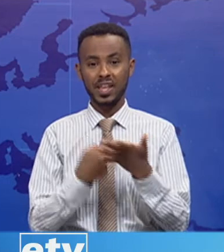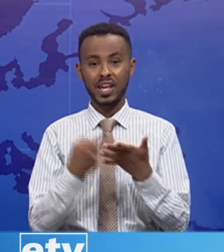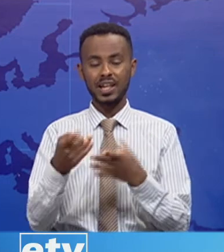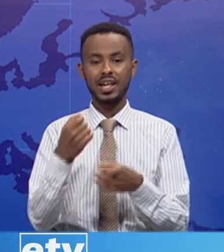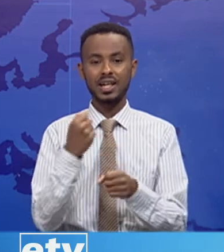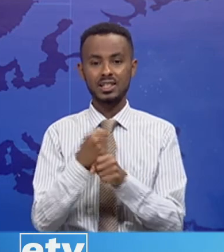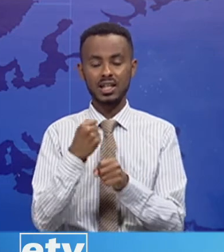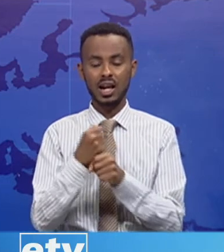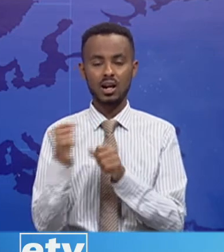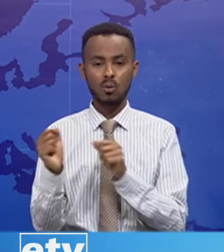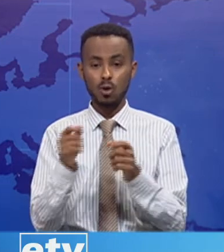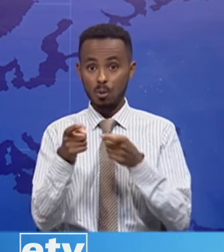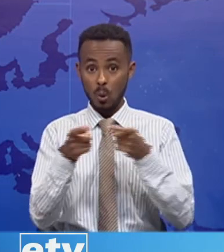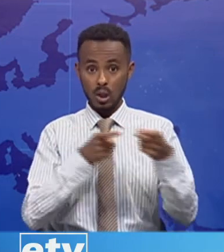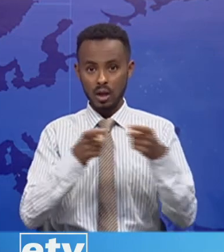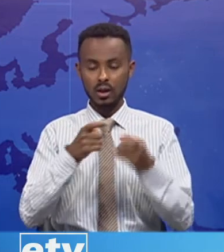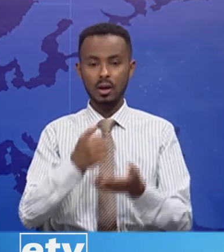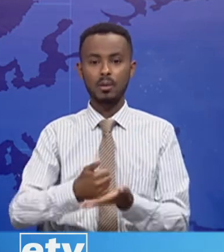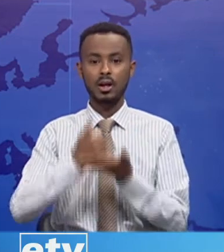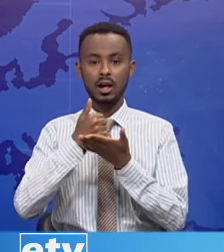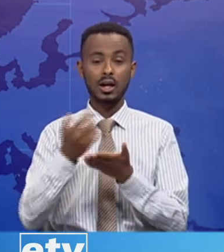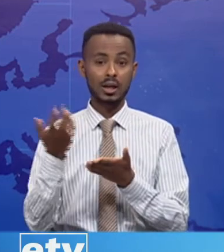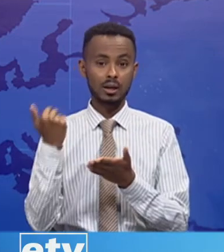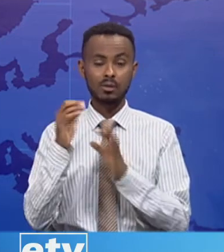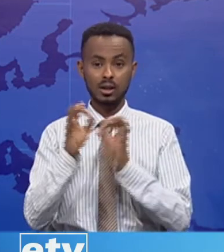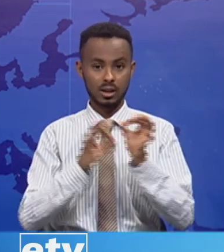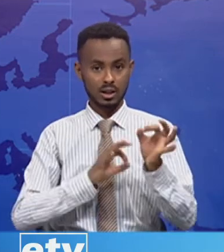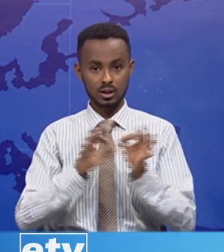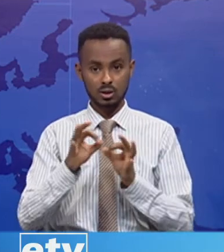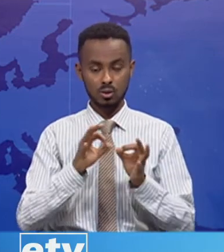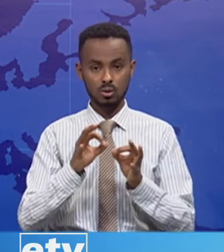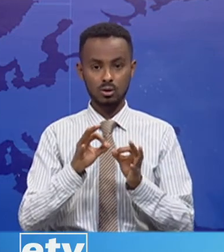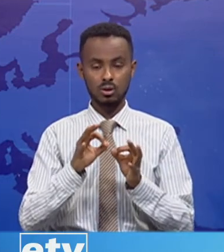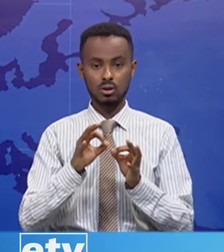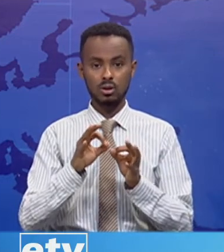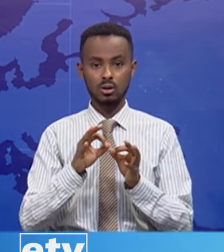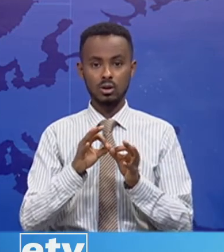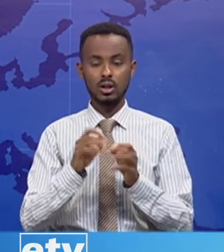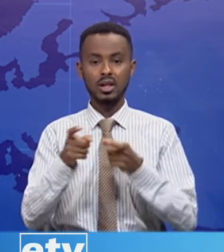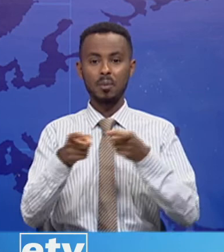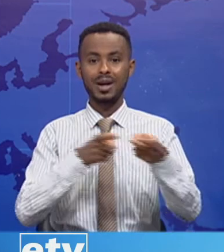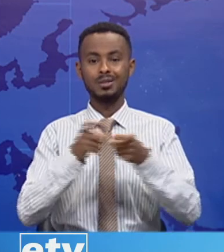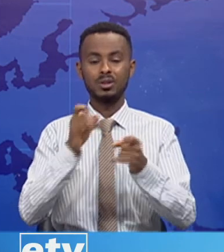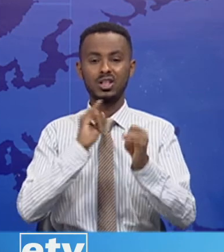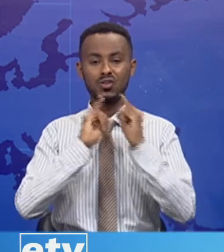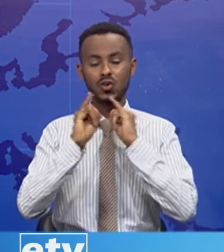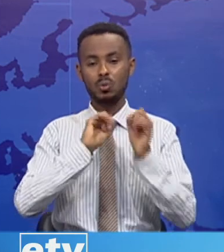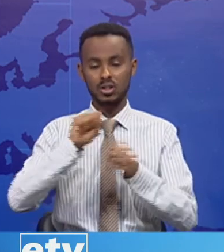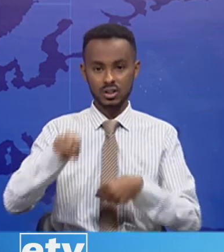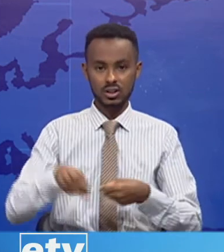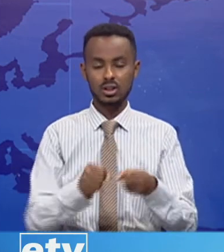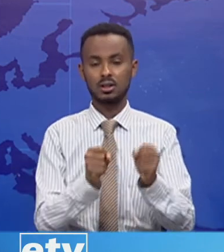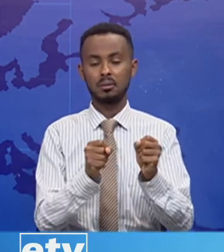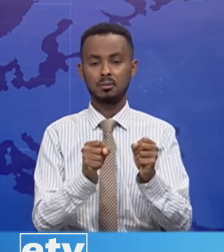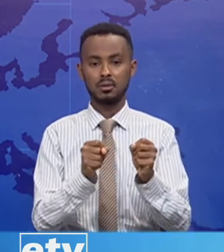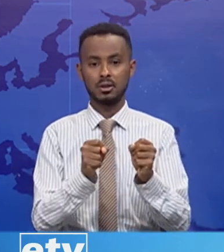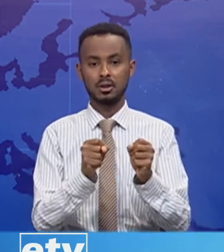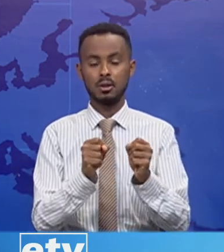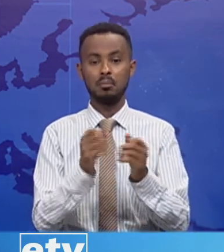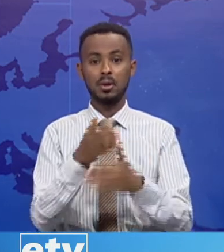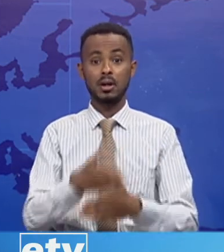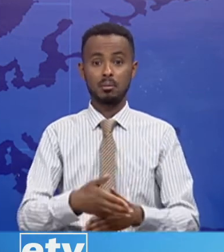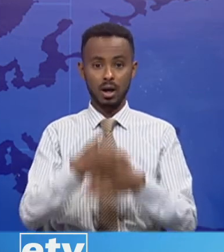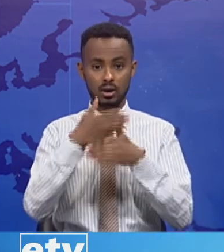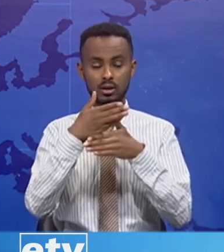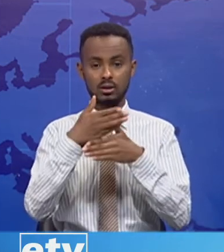ደግሞ ለመቆጣጠር የሚረዳ ቀደም እንደተጠቀሰው የማኔጅመንት ኢንፎርሜሽን ሲስተም